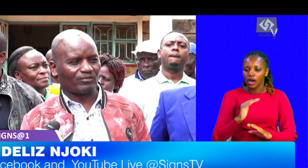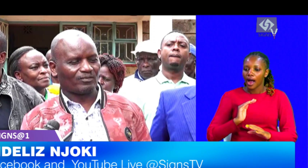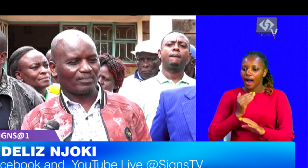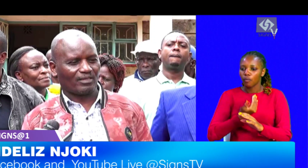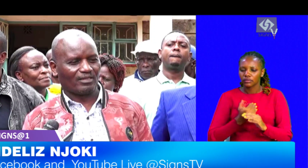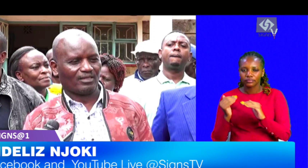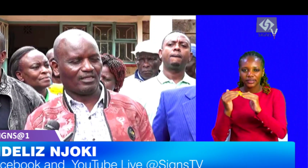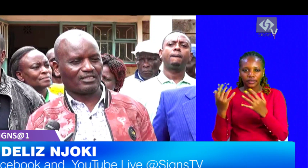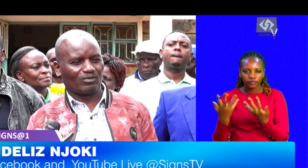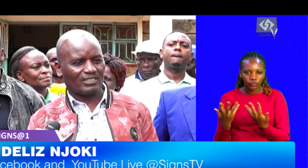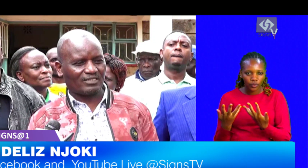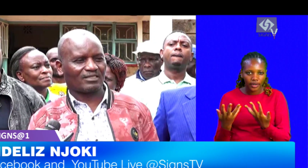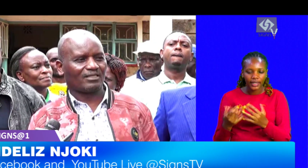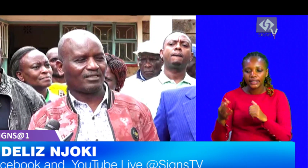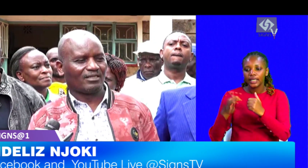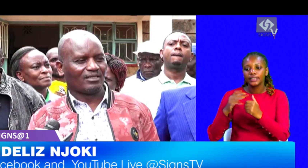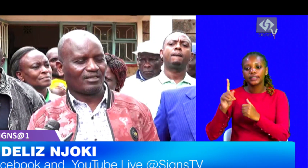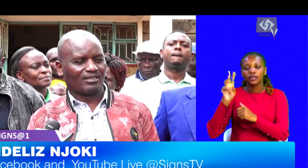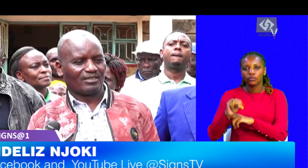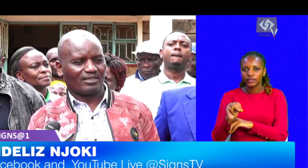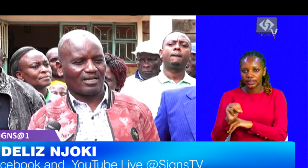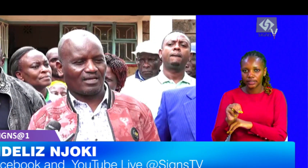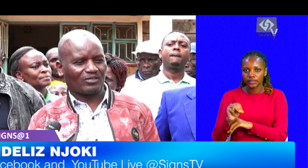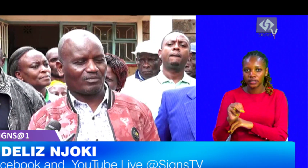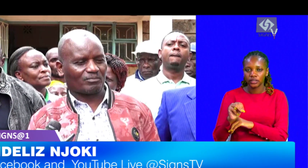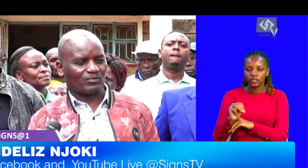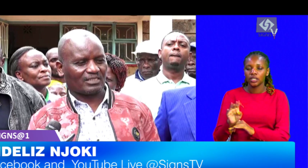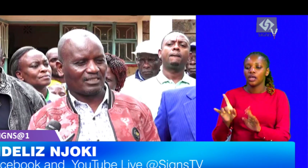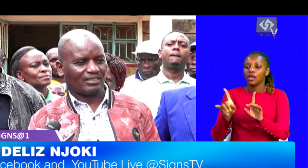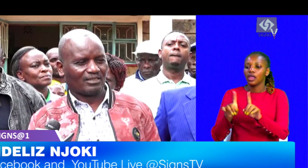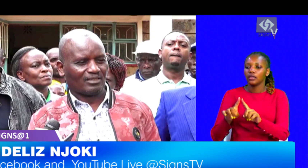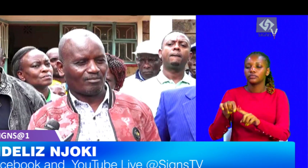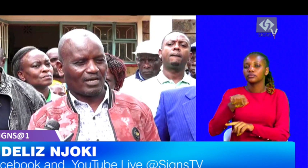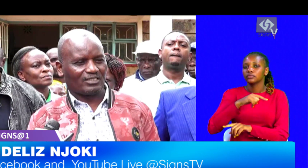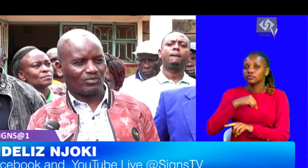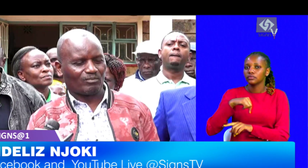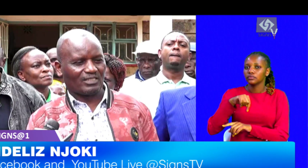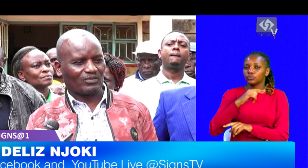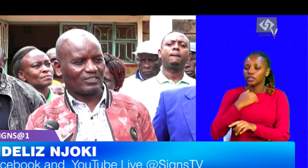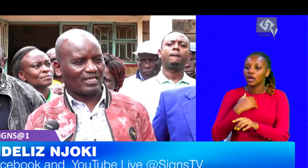8 kilometers, na tumeabstract maji kwa mto inaitwa